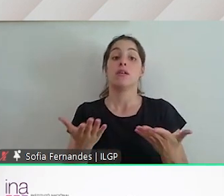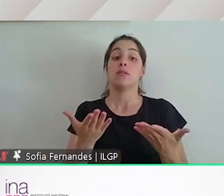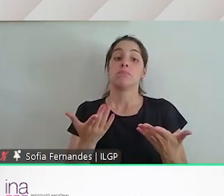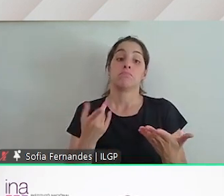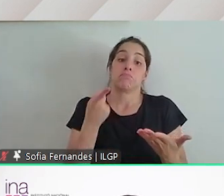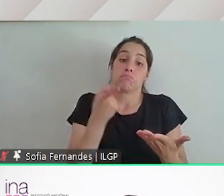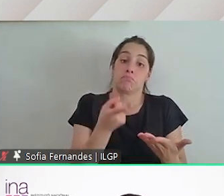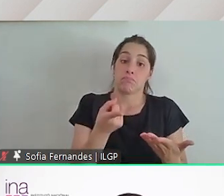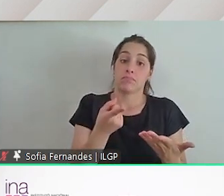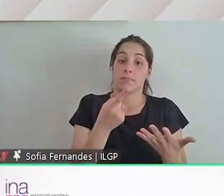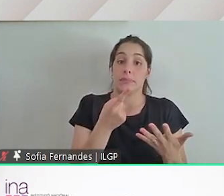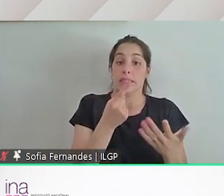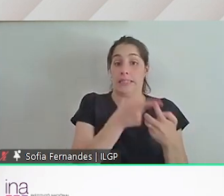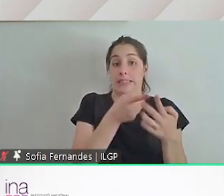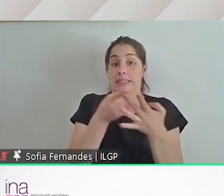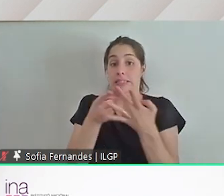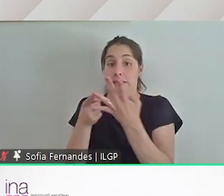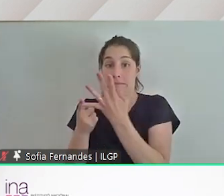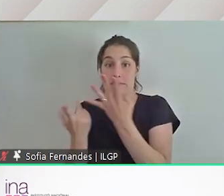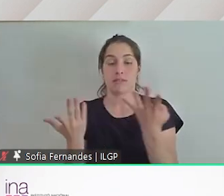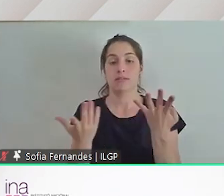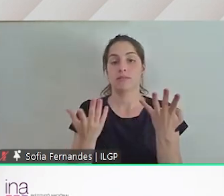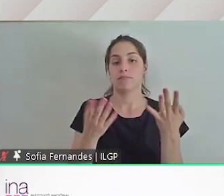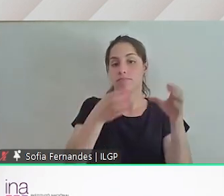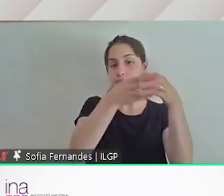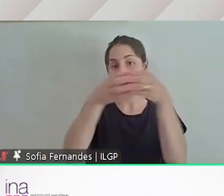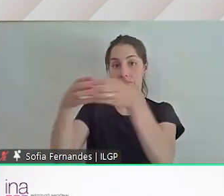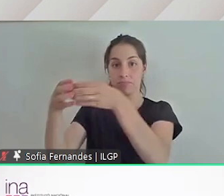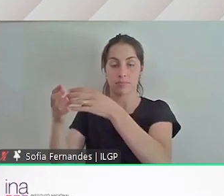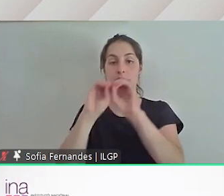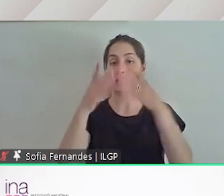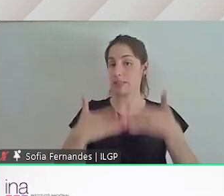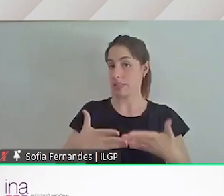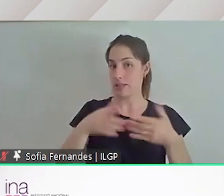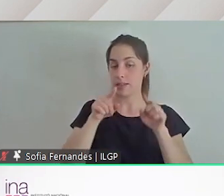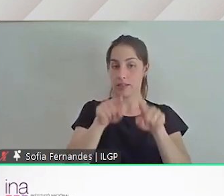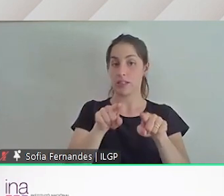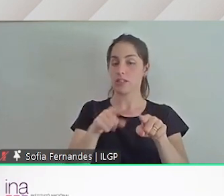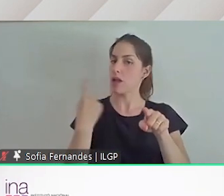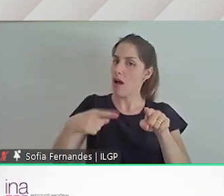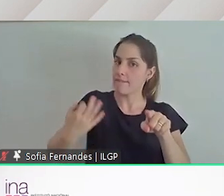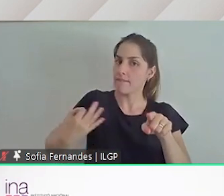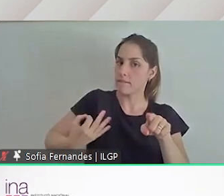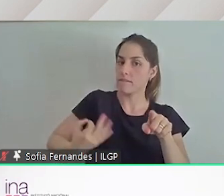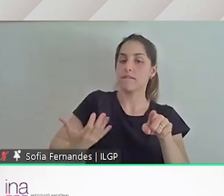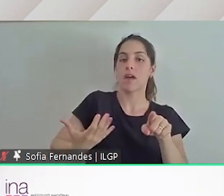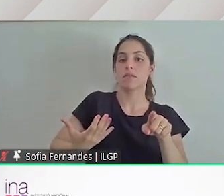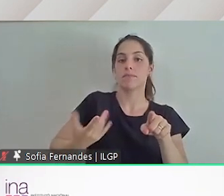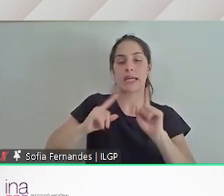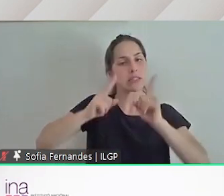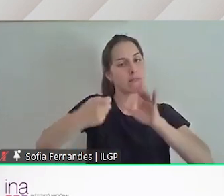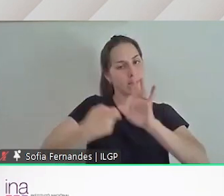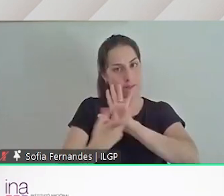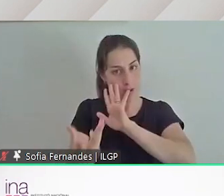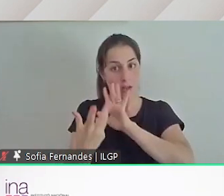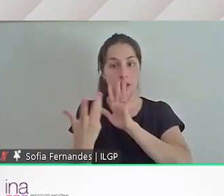estão incorporados aqui neste site, há de facto um conjunto de iniciativas